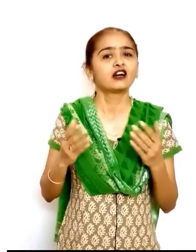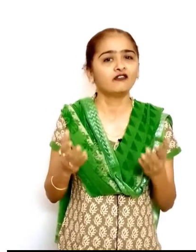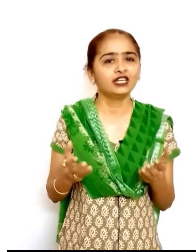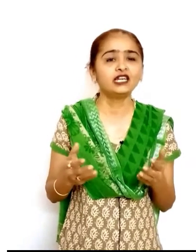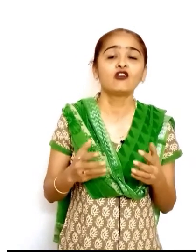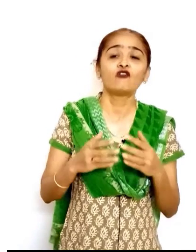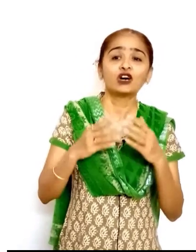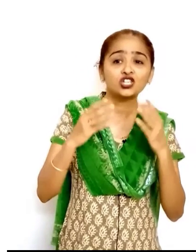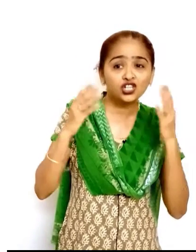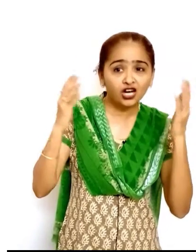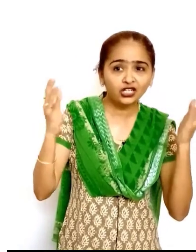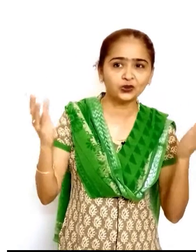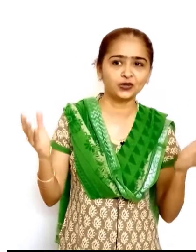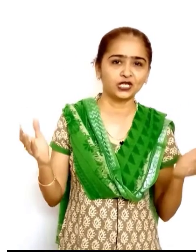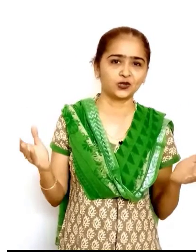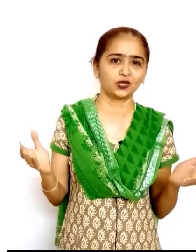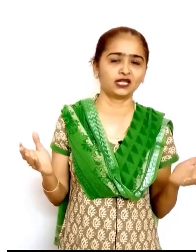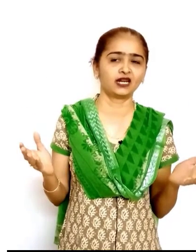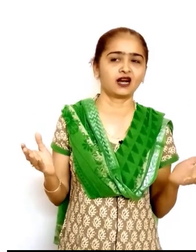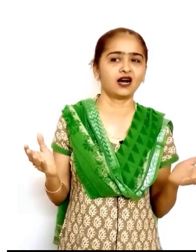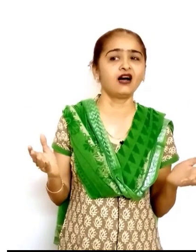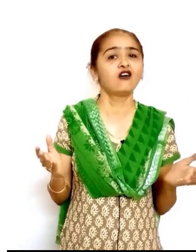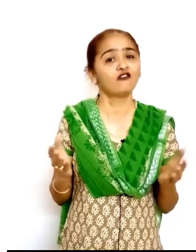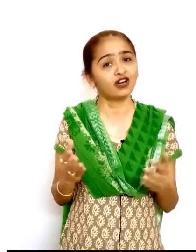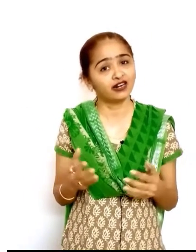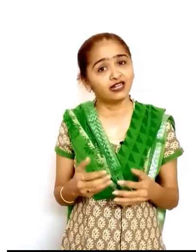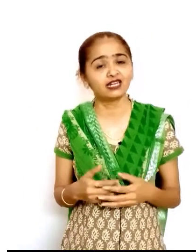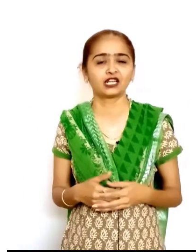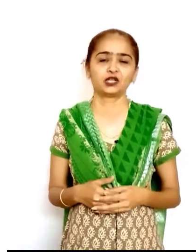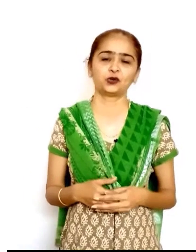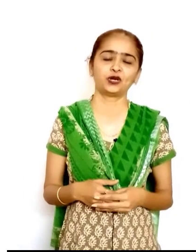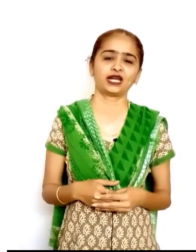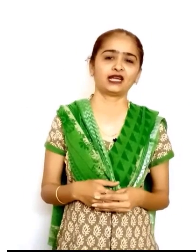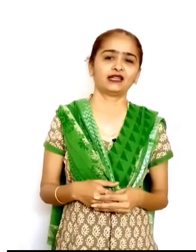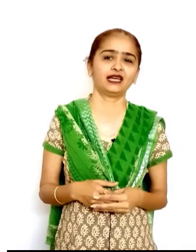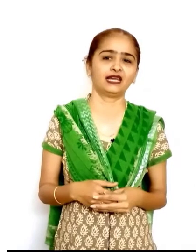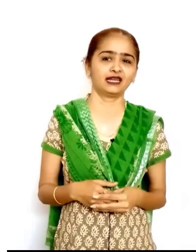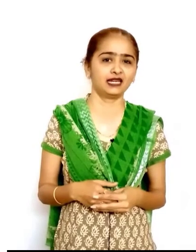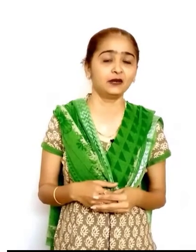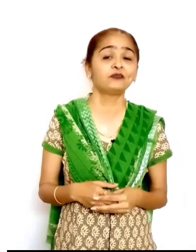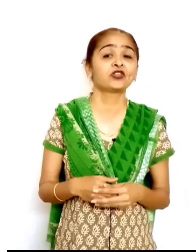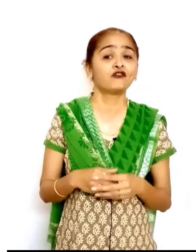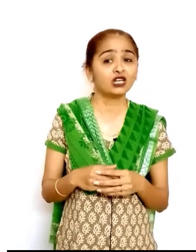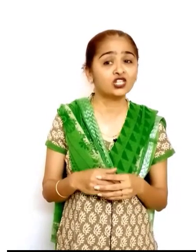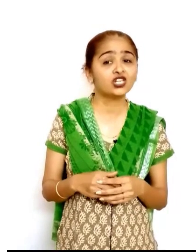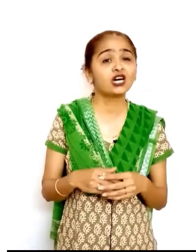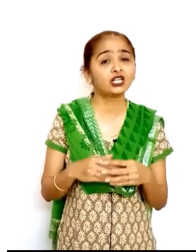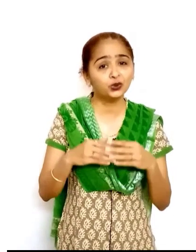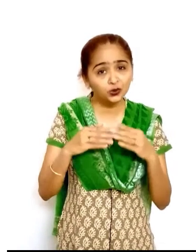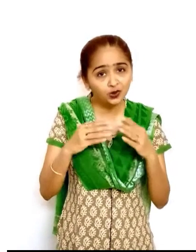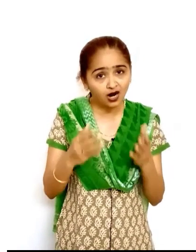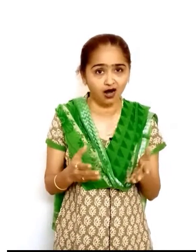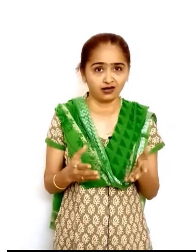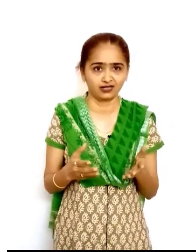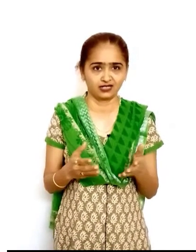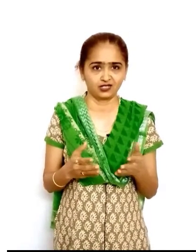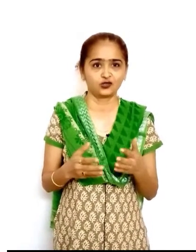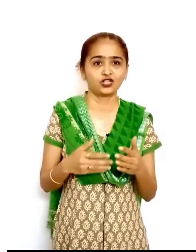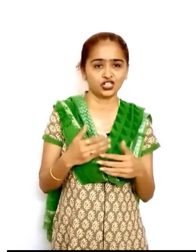कवि वर्षा ऋतु के सौंदर्य का वर्णन करते हुए कहते हैं कि वर्षा ऋतु का जो वर्षा